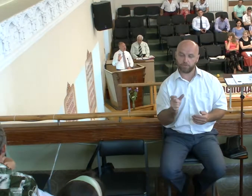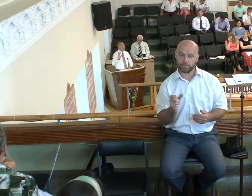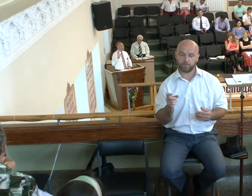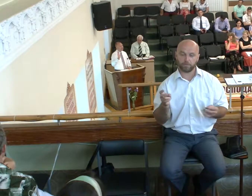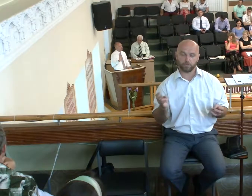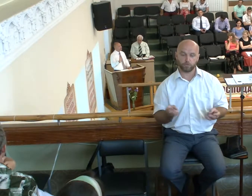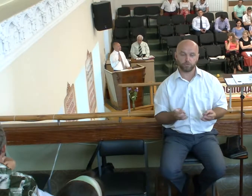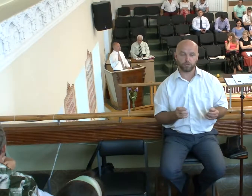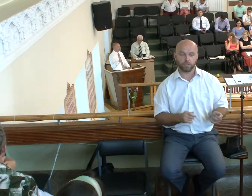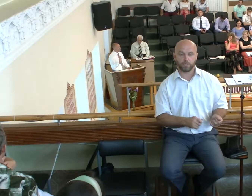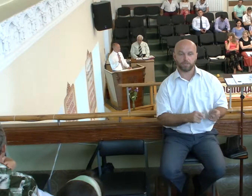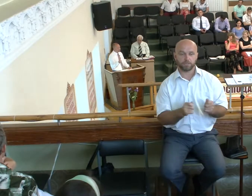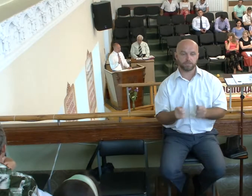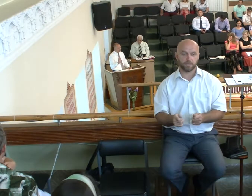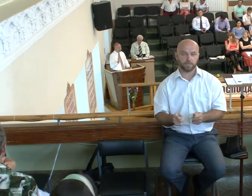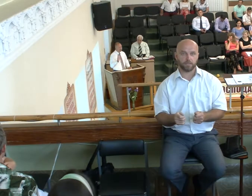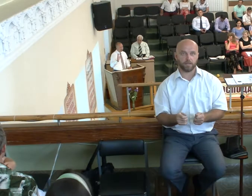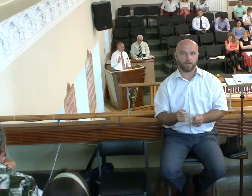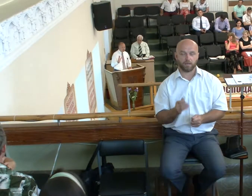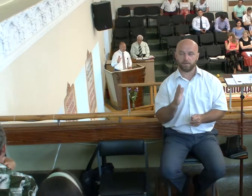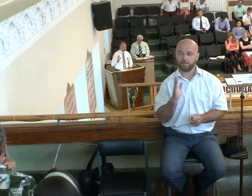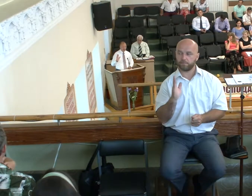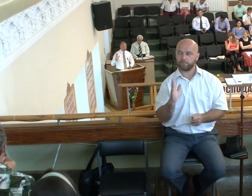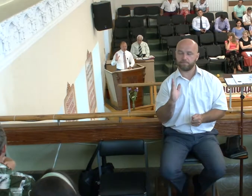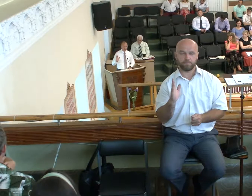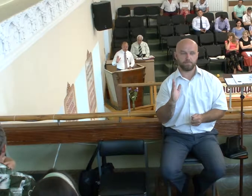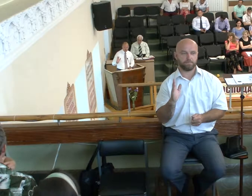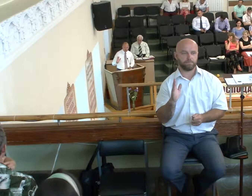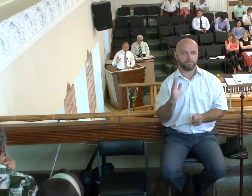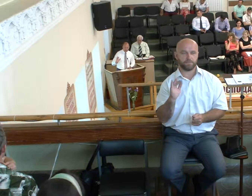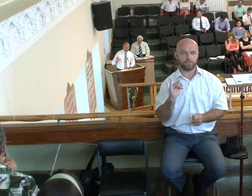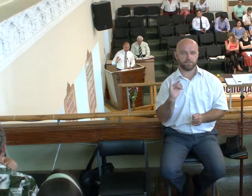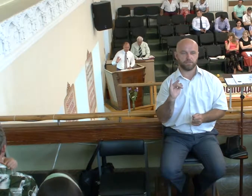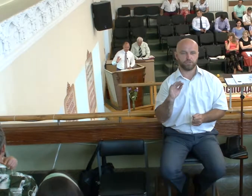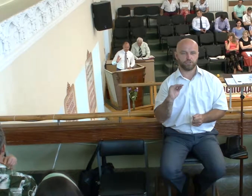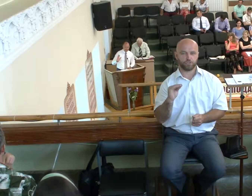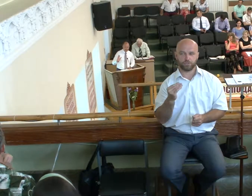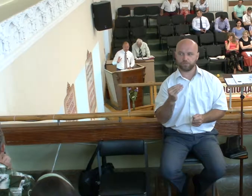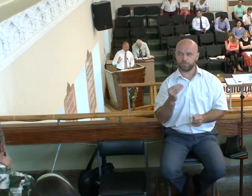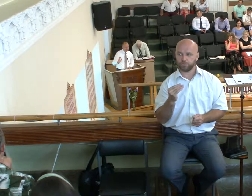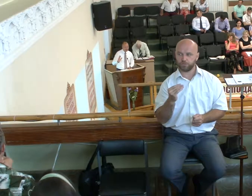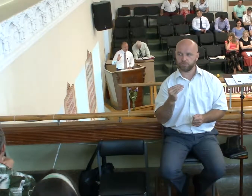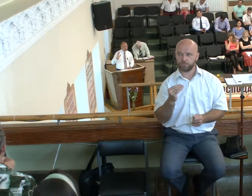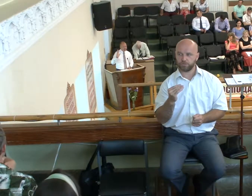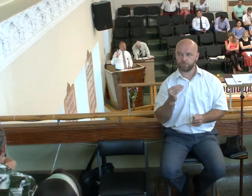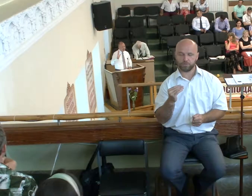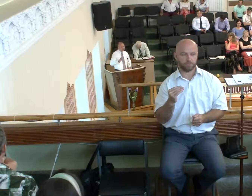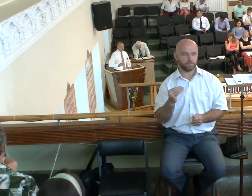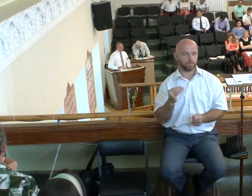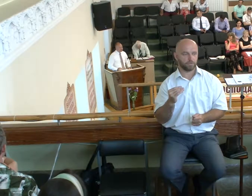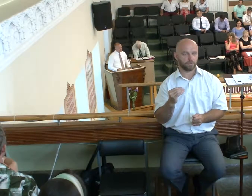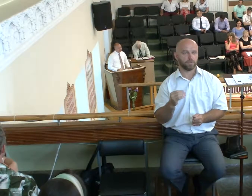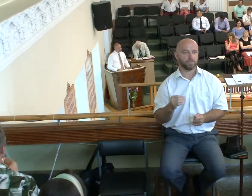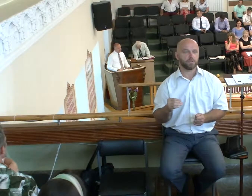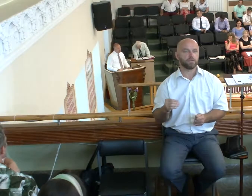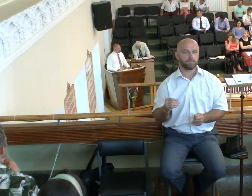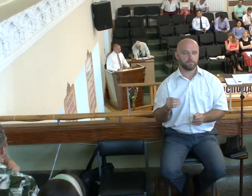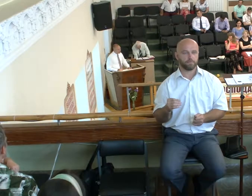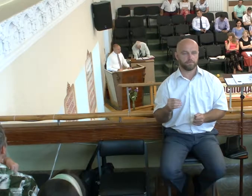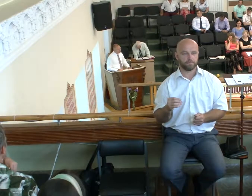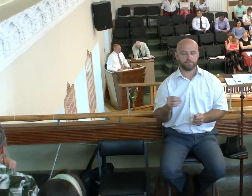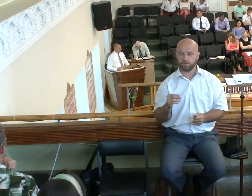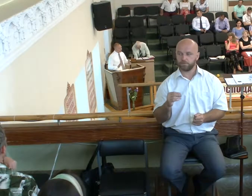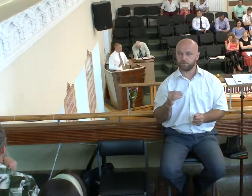нужно сдать анализы на ВИЧ-СПИД. Кто не знает, что такое ВИЧ-СПИД? Все знают. И мы пошли сдавать